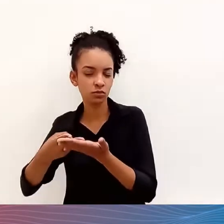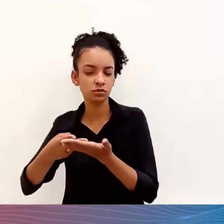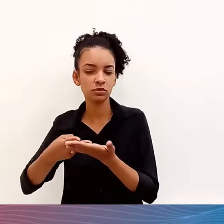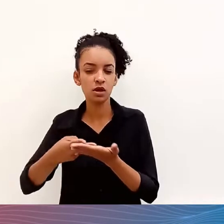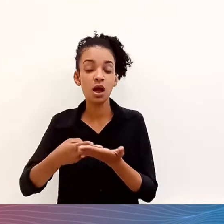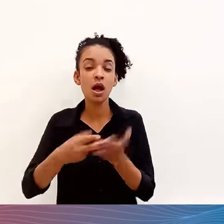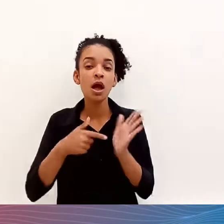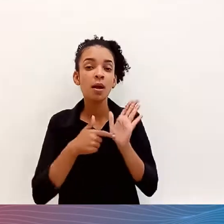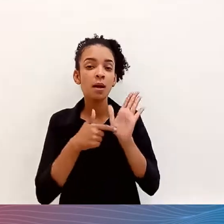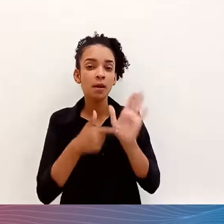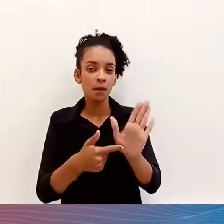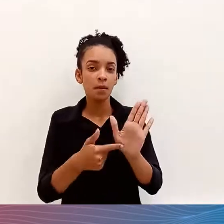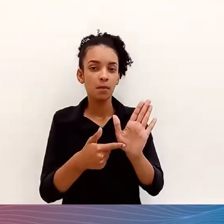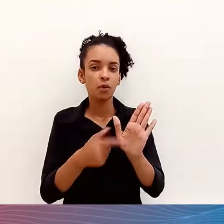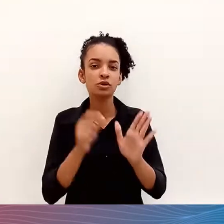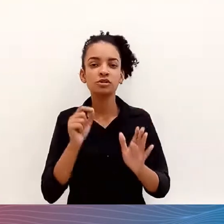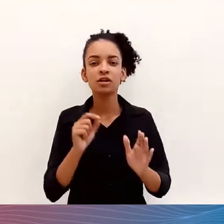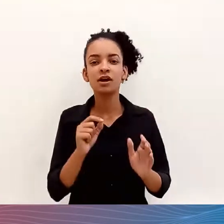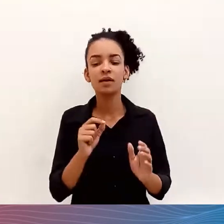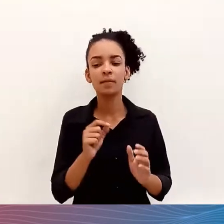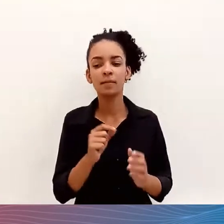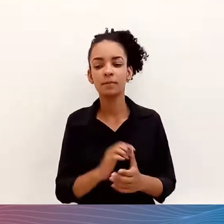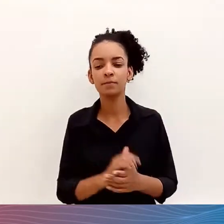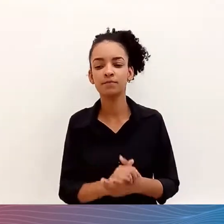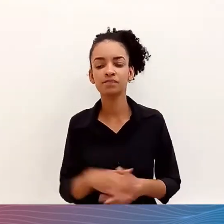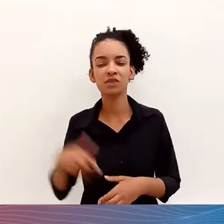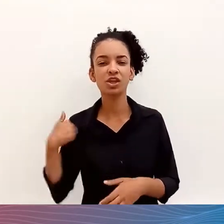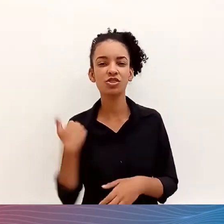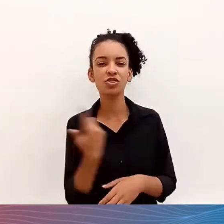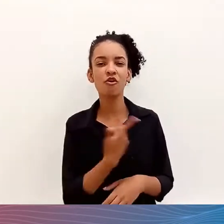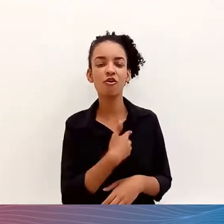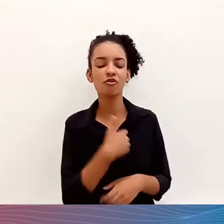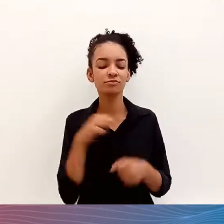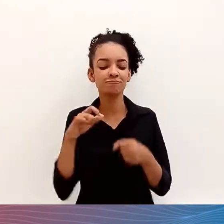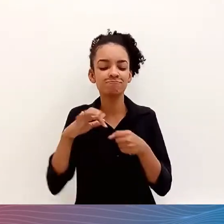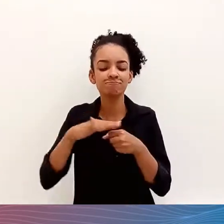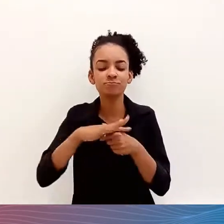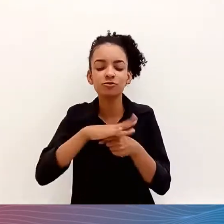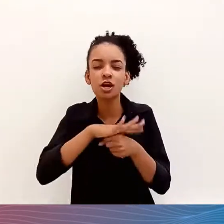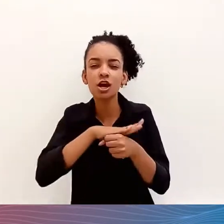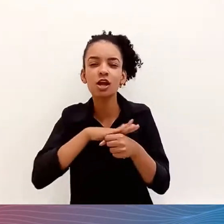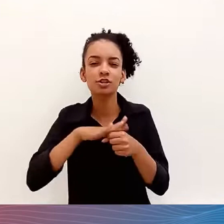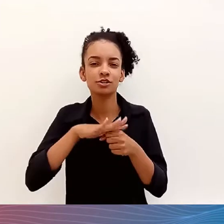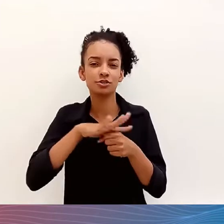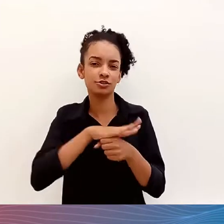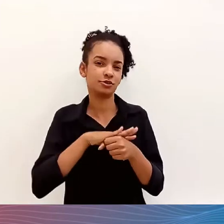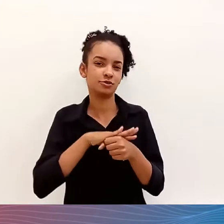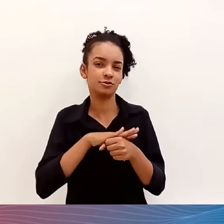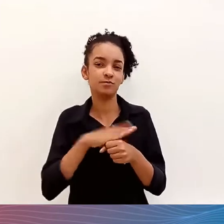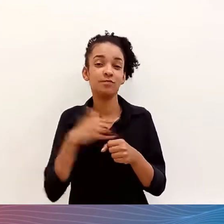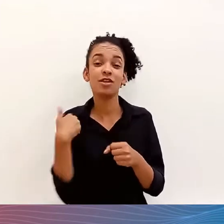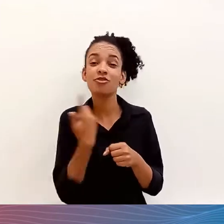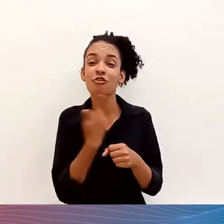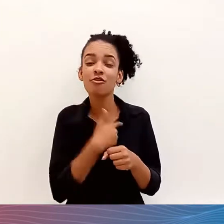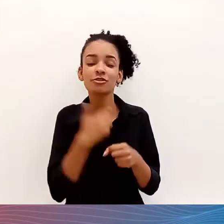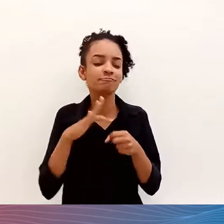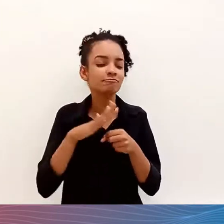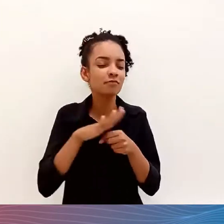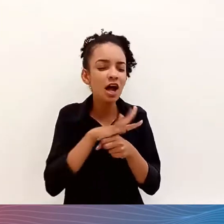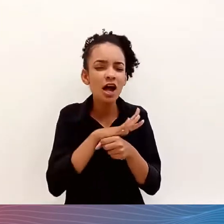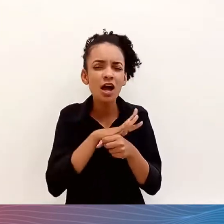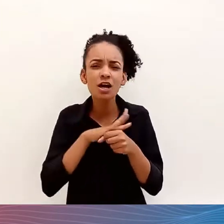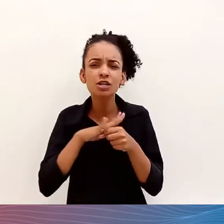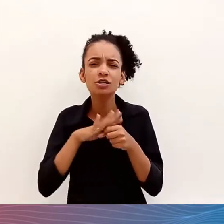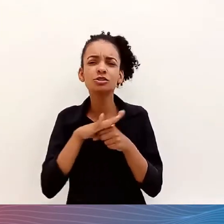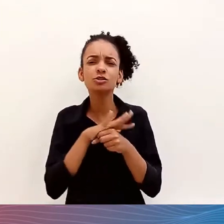quê? Enchidos, né? Para que sejamos enchidos até